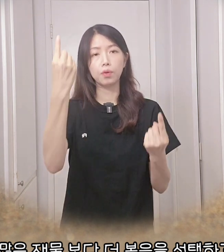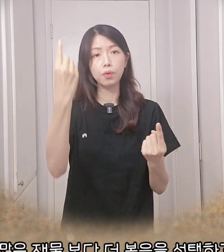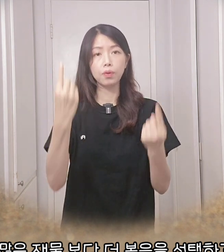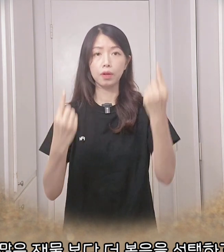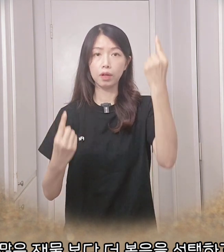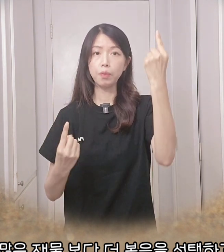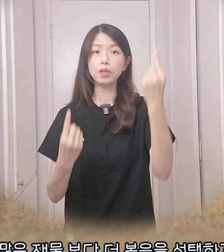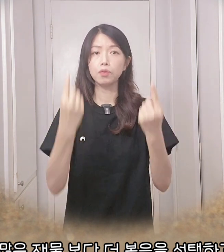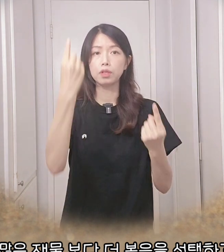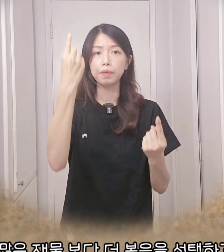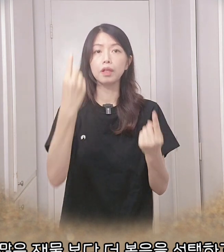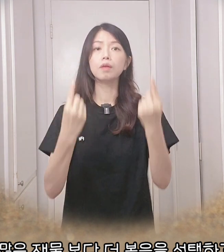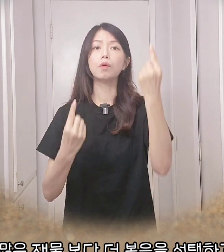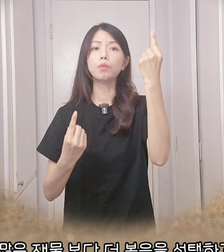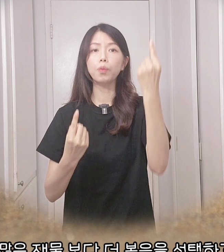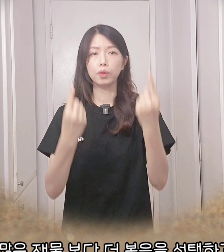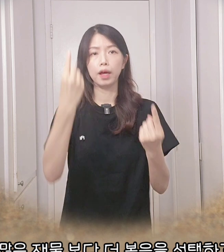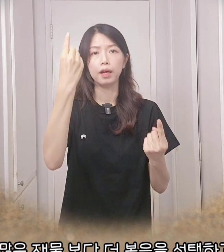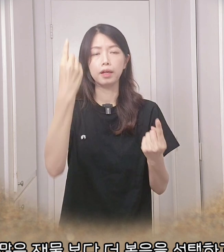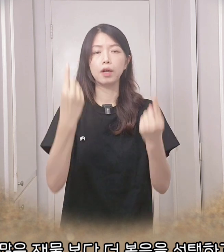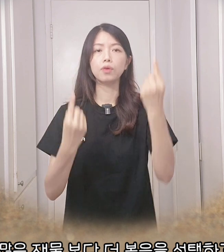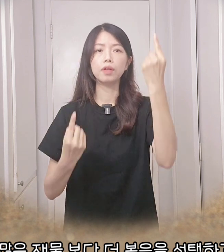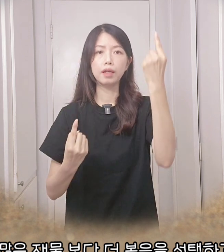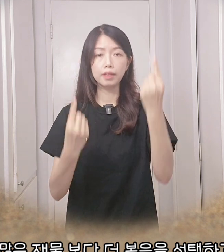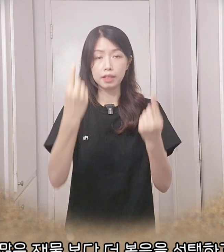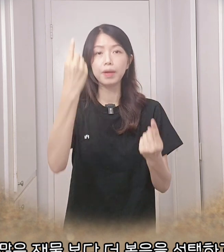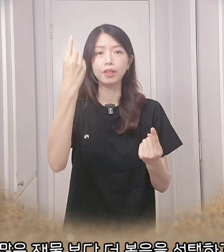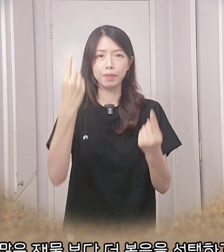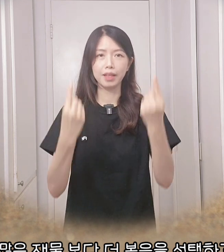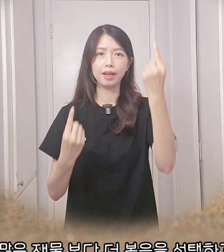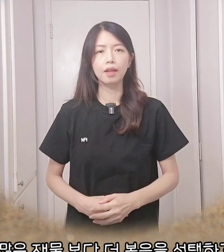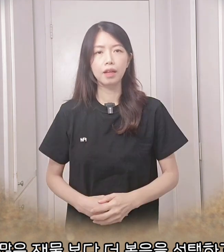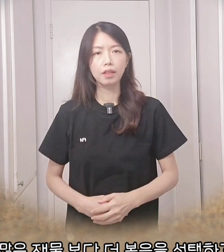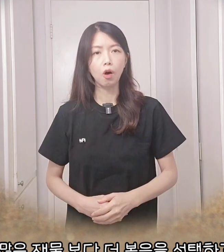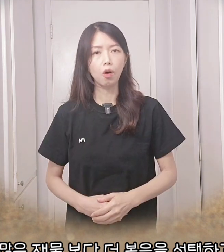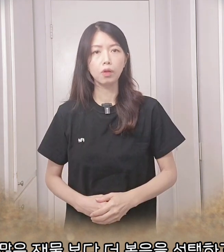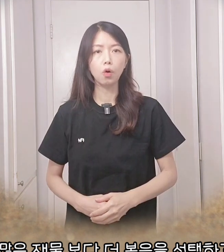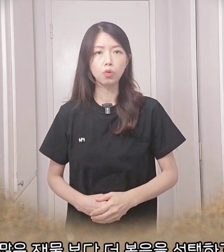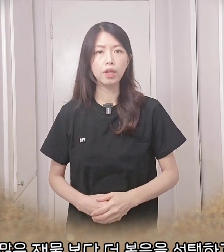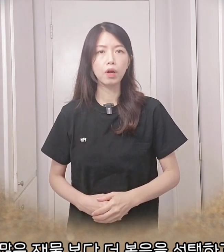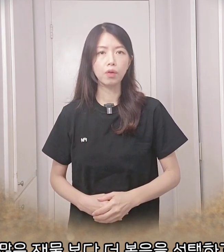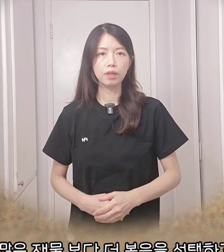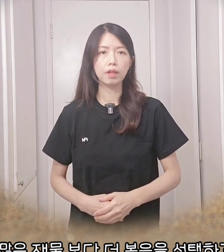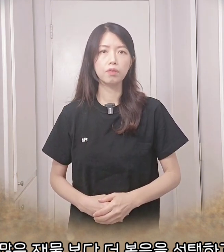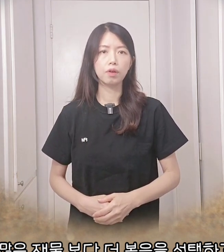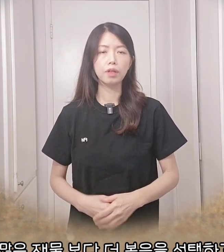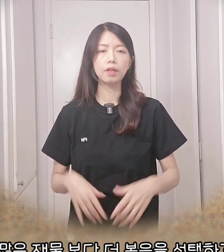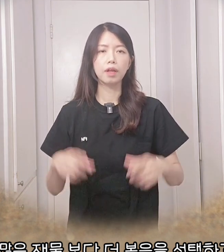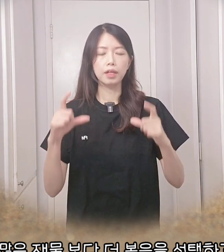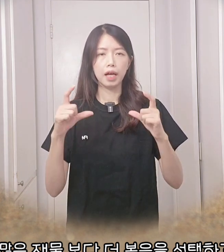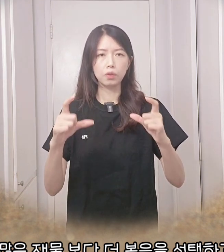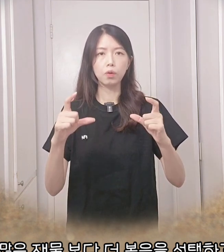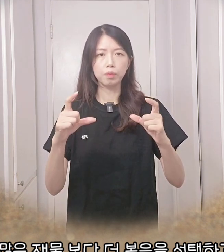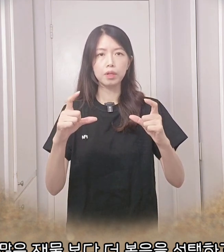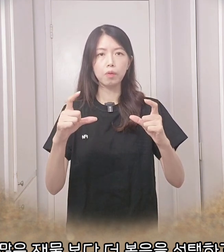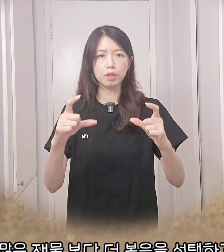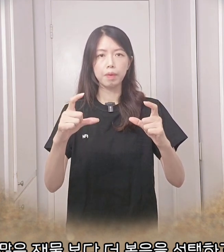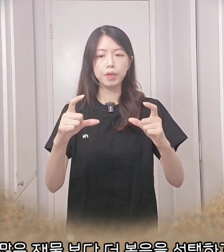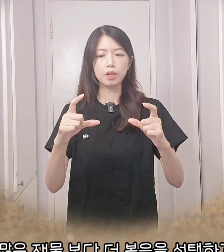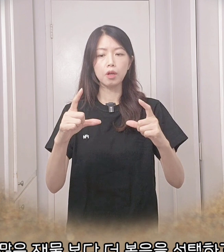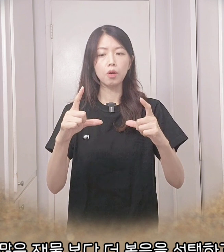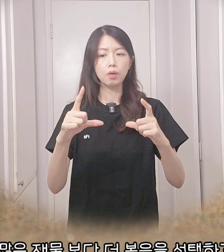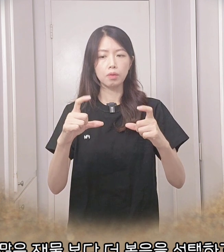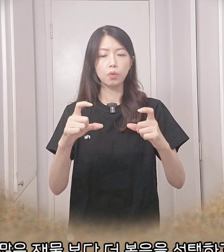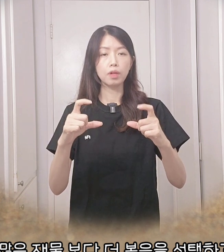손씩 위로 이렇게 표현해 주시면 뭐뭐보다 라고 하는 의미가 됩니다. 더욱이라고 하는 뜻의 수어는 양손 엄지